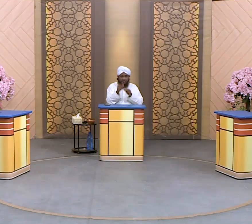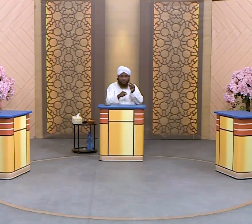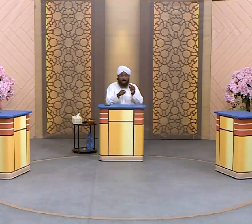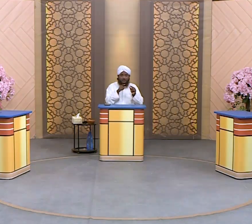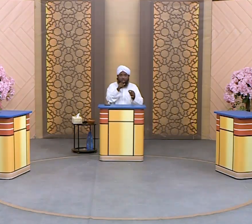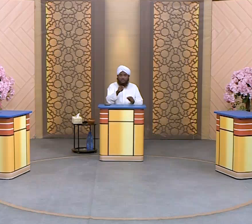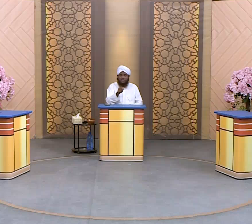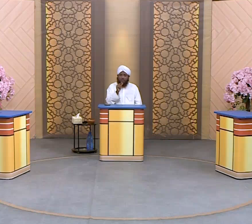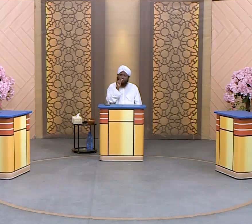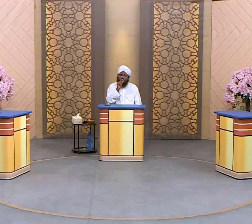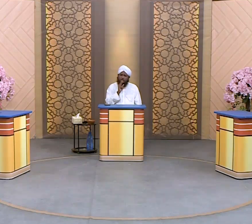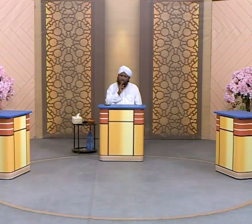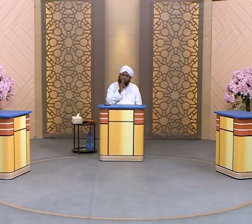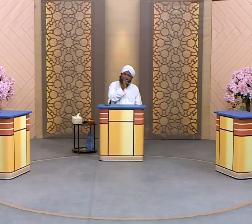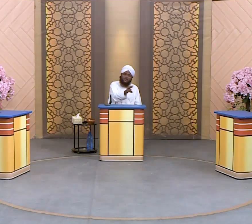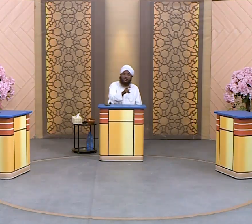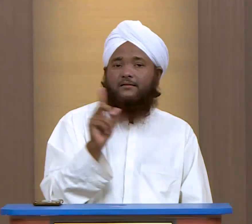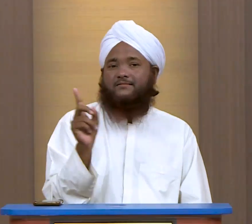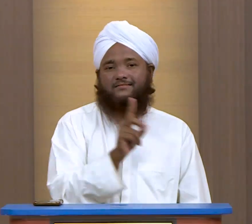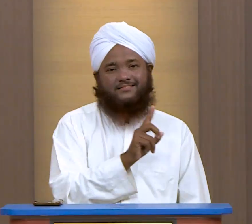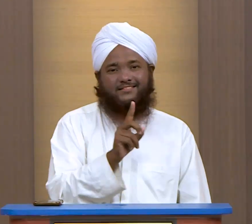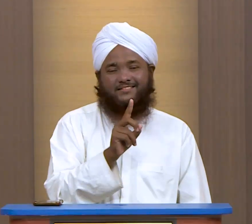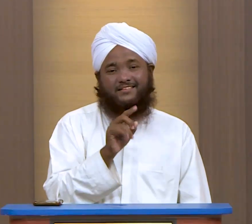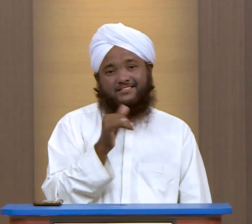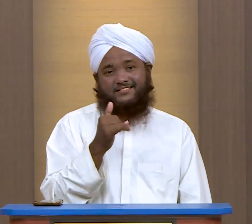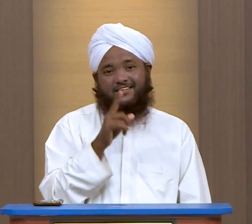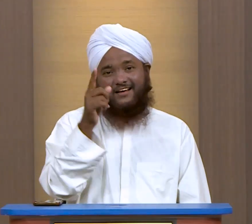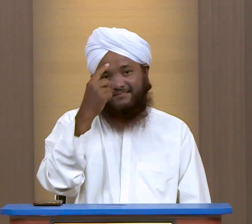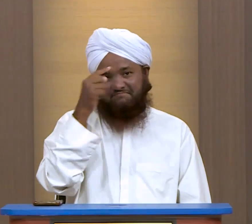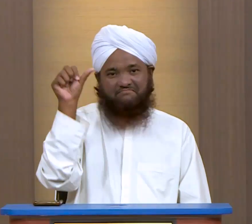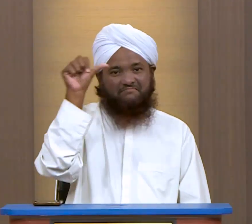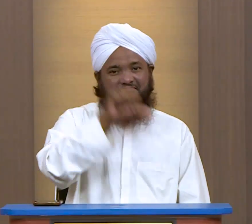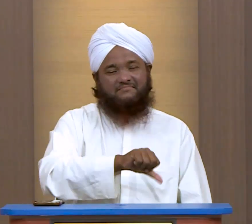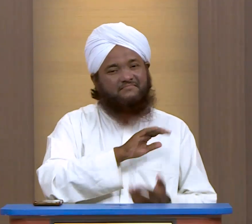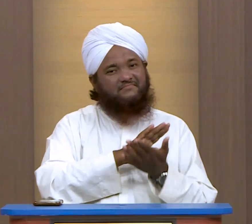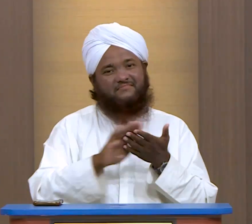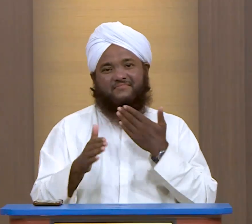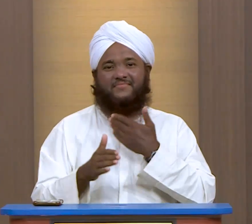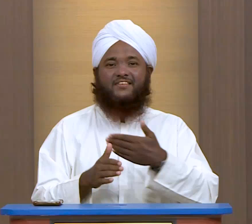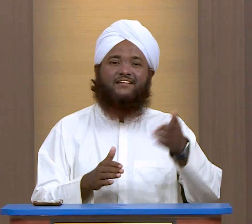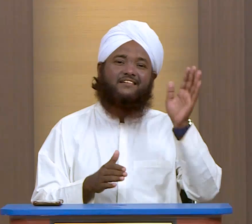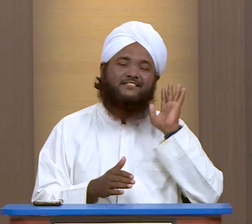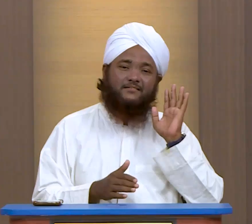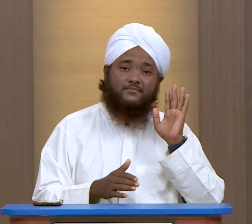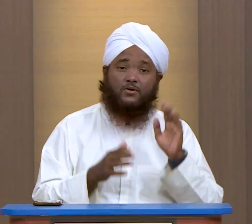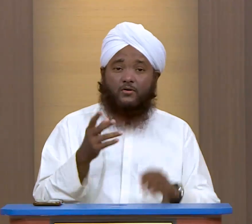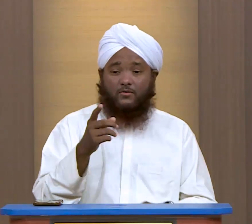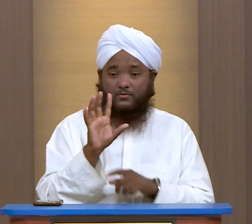آگے اف تک نہیں کرنا ہے، ورنہ بازی ہاتھ سے نکل سکتی ہے اور دونوں جہاں کی